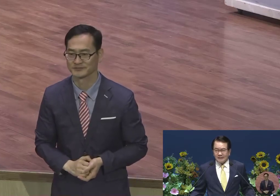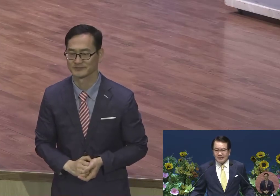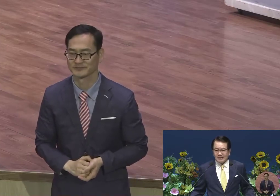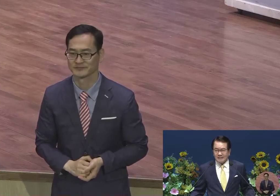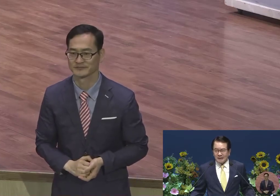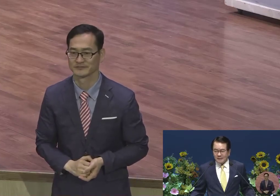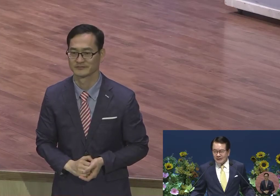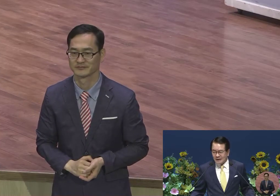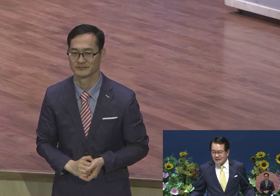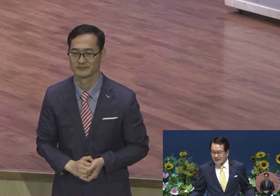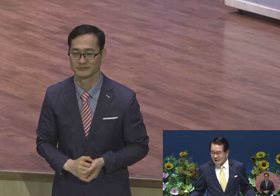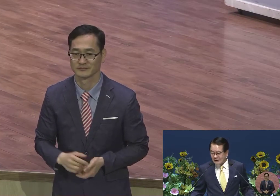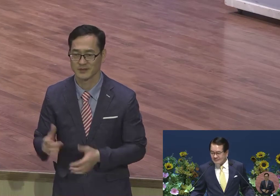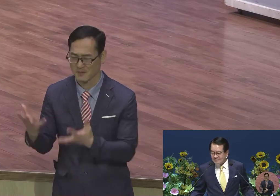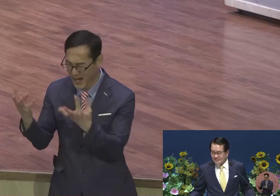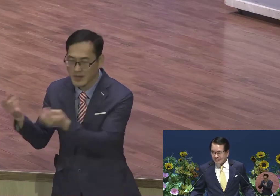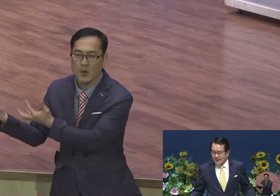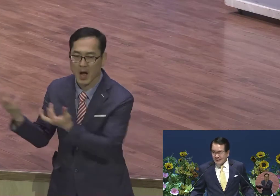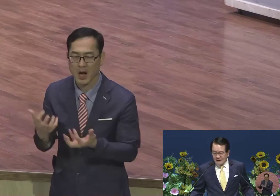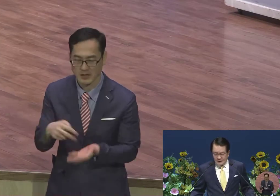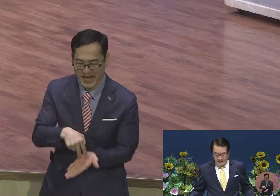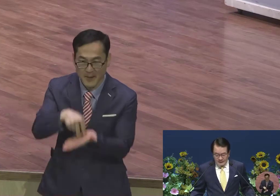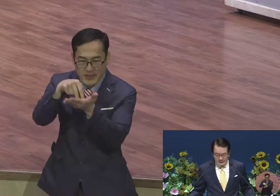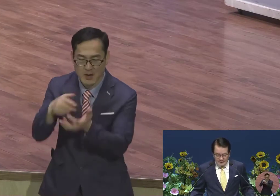에레베이터가 마비가 됐다 그래요.